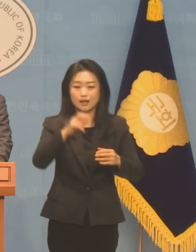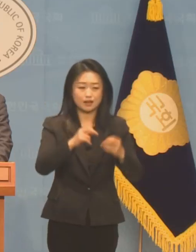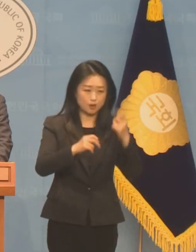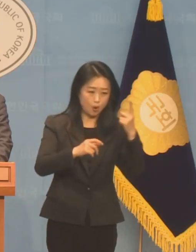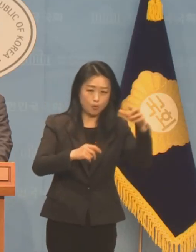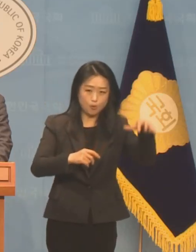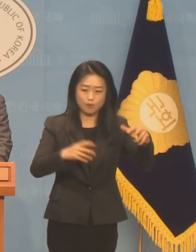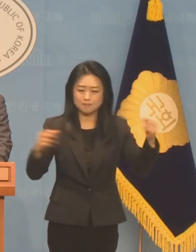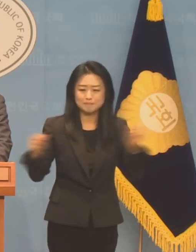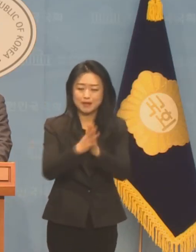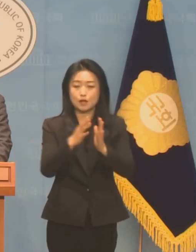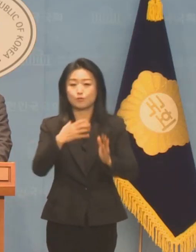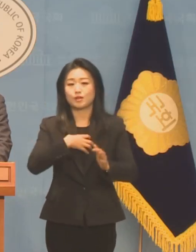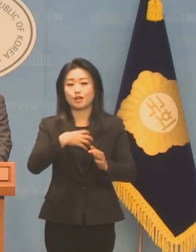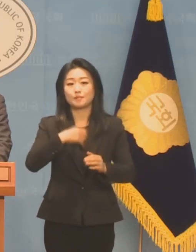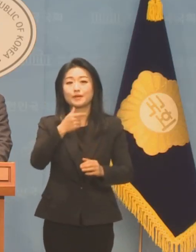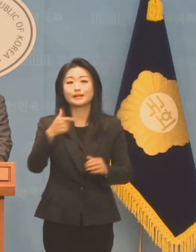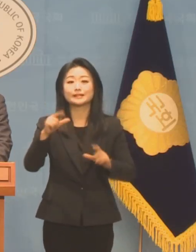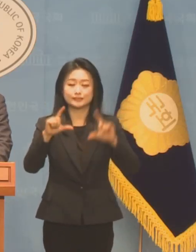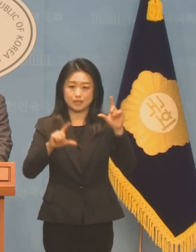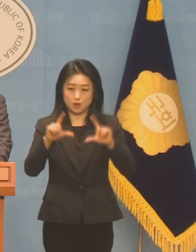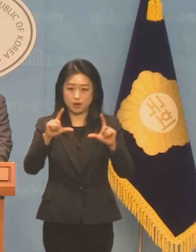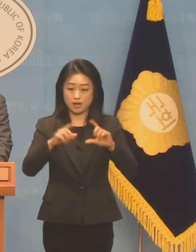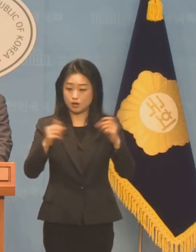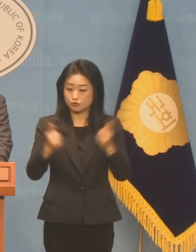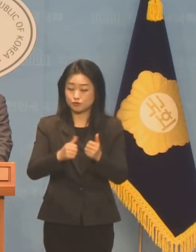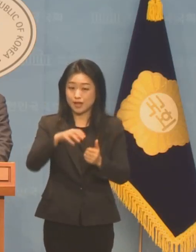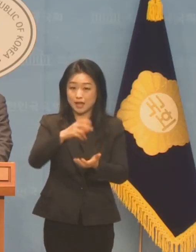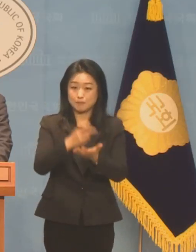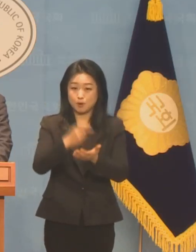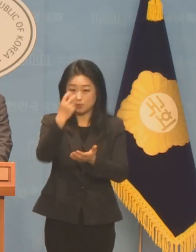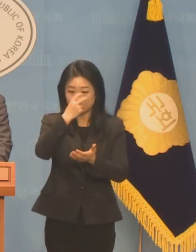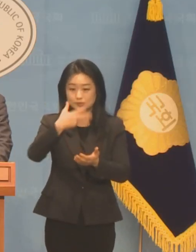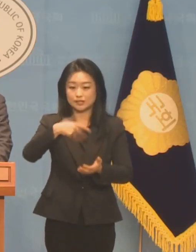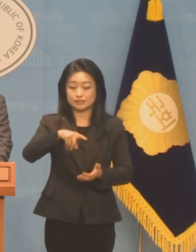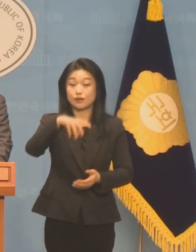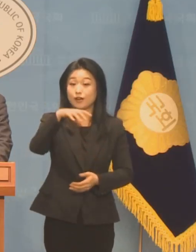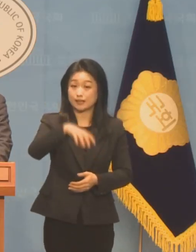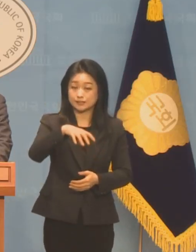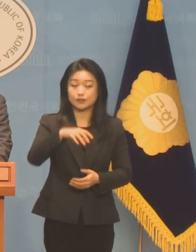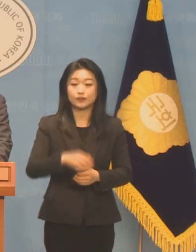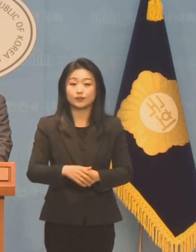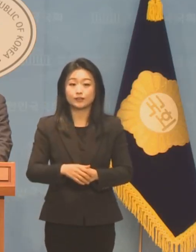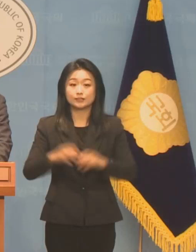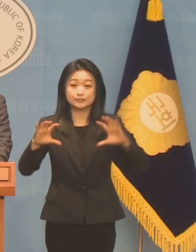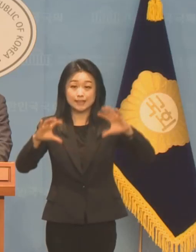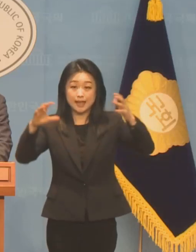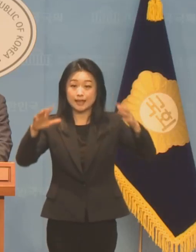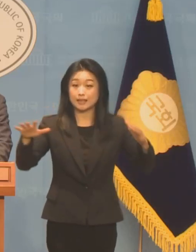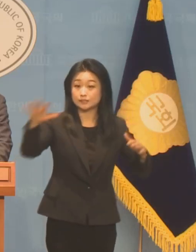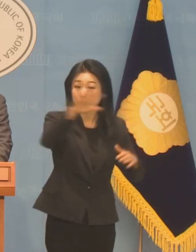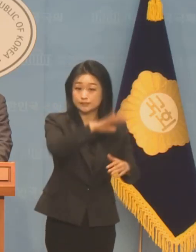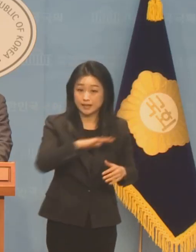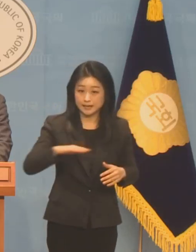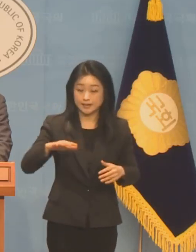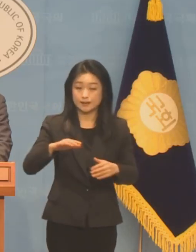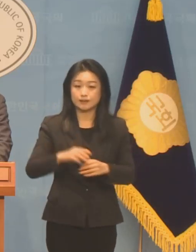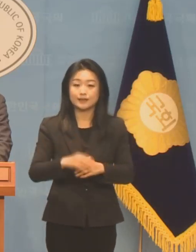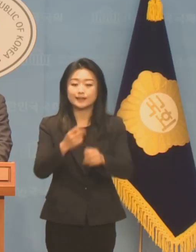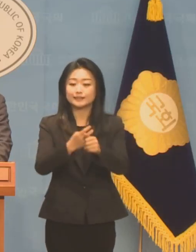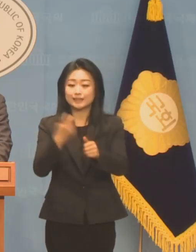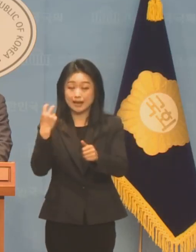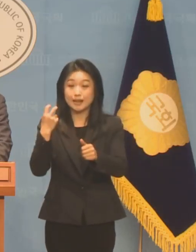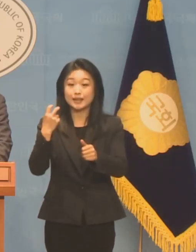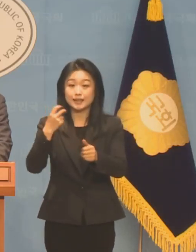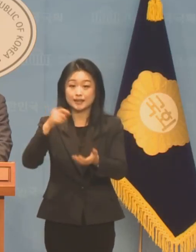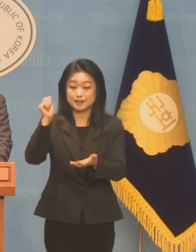극에 달하고 있습니다. 국회 입법조사처에 따르면 전 세계 어느 나라에서도